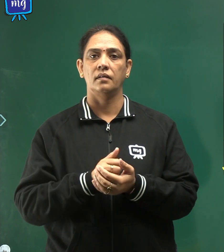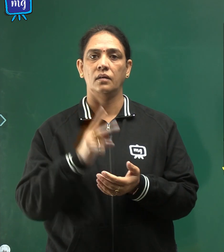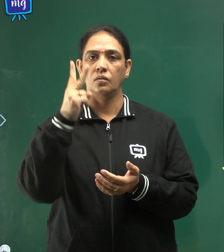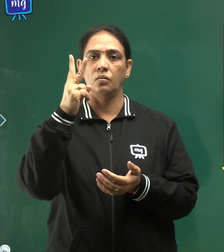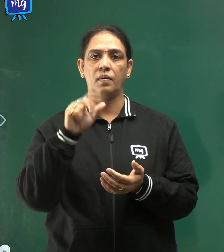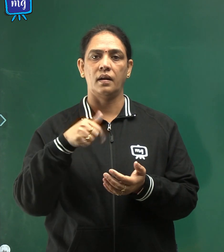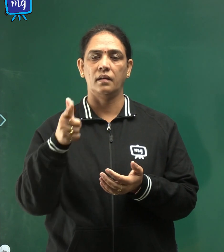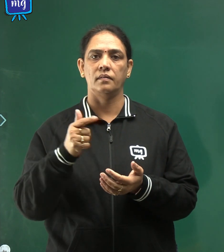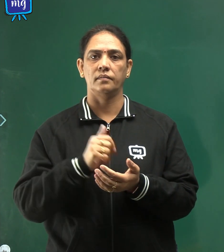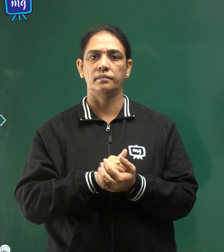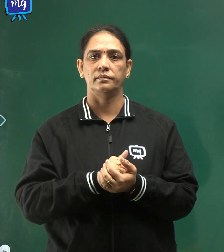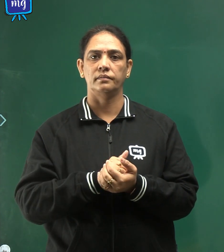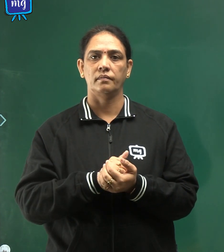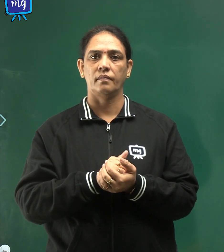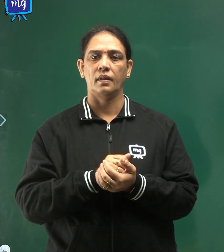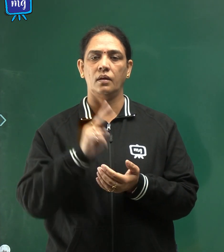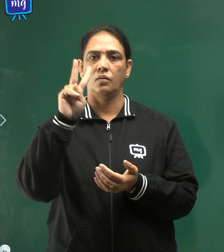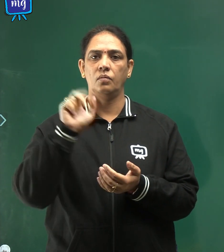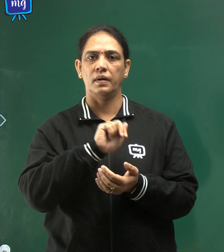2 बार।